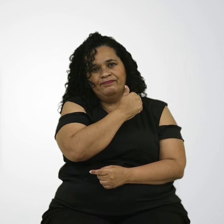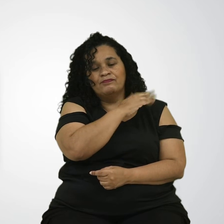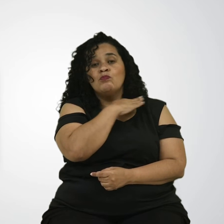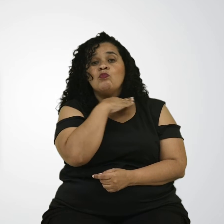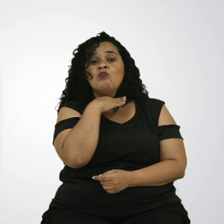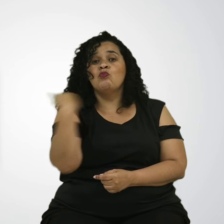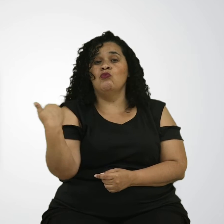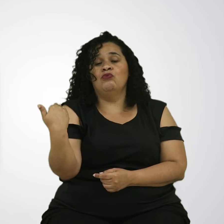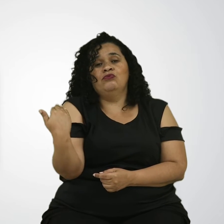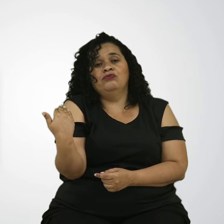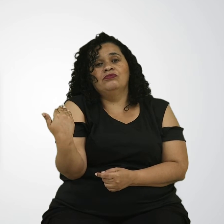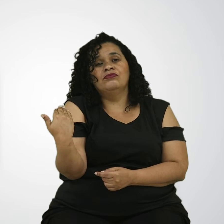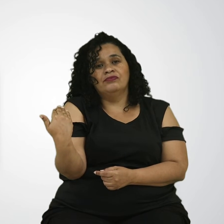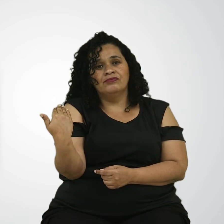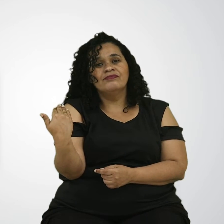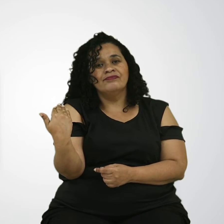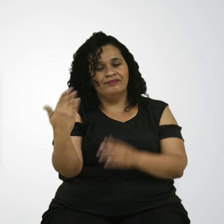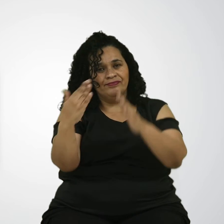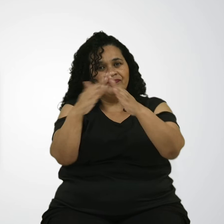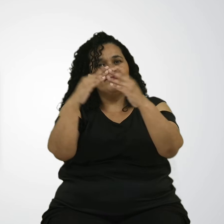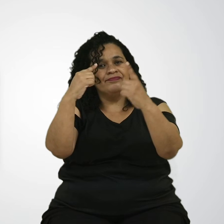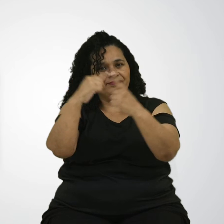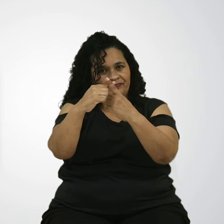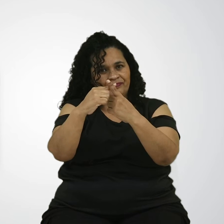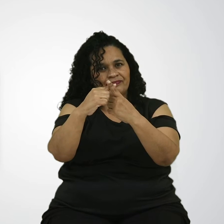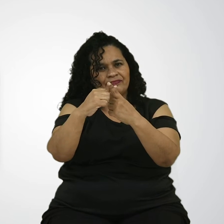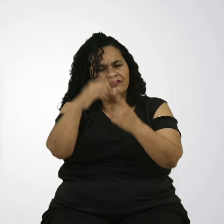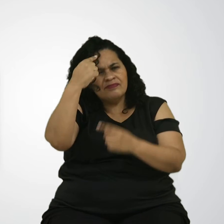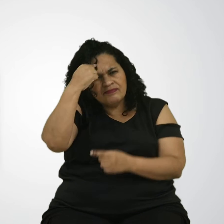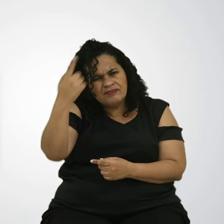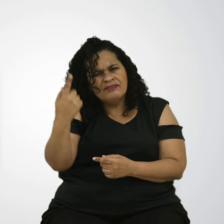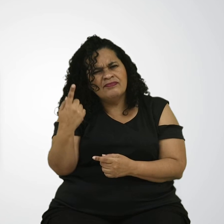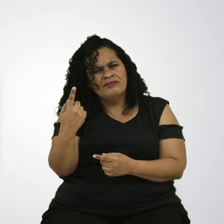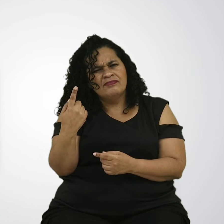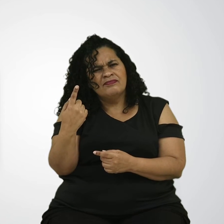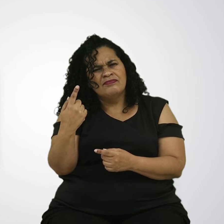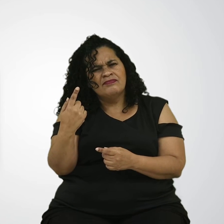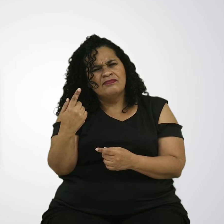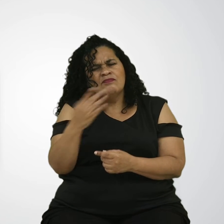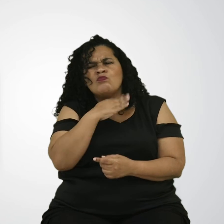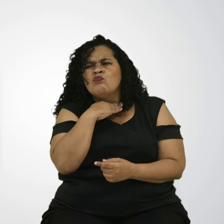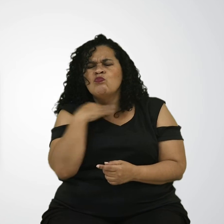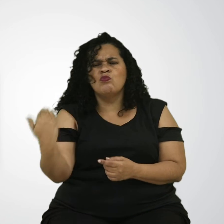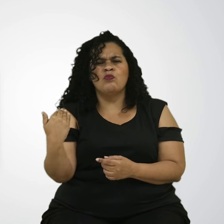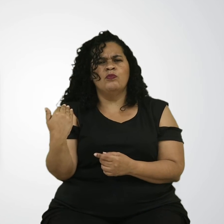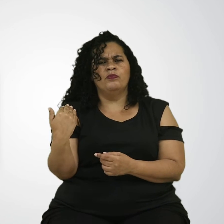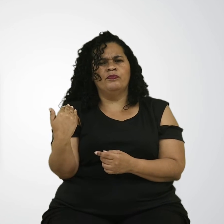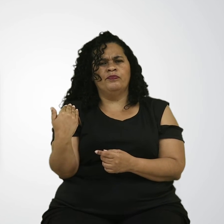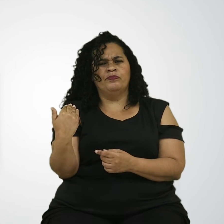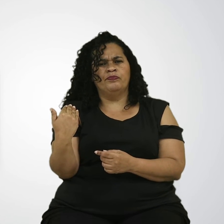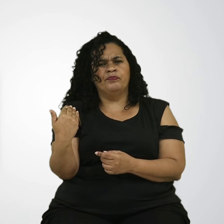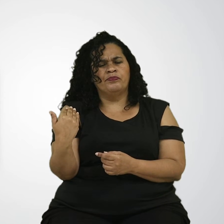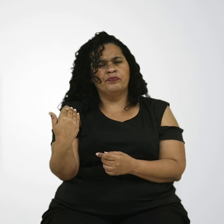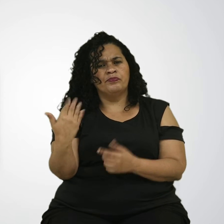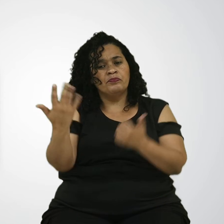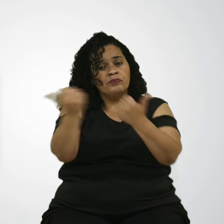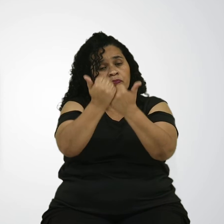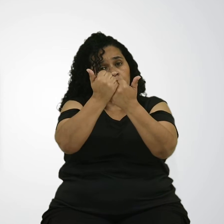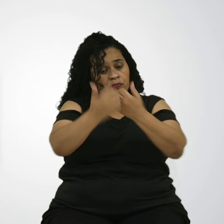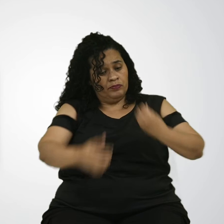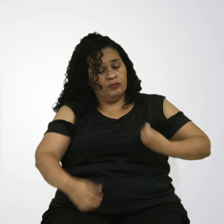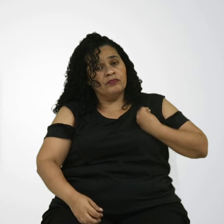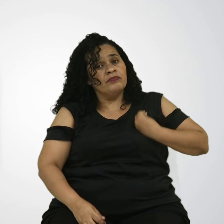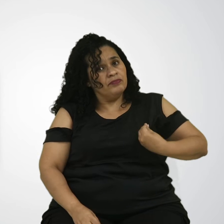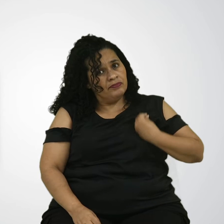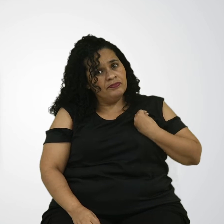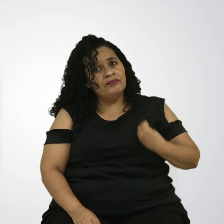ela. Se entregar por ela, fazer por ela, assumir o seu lugar. E cá entre nós, o se entregar